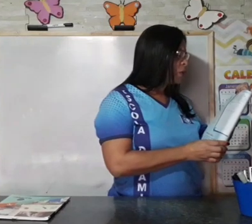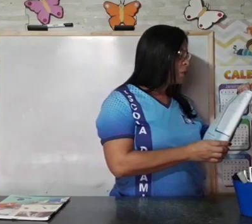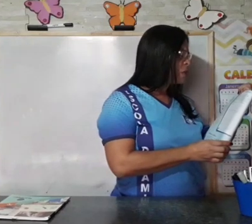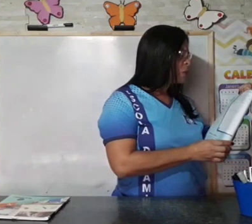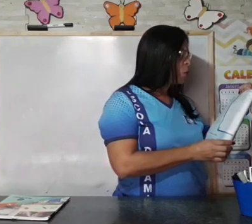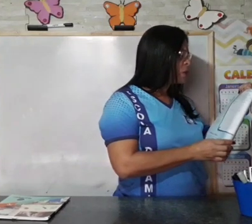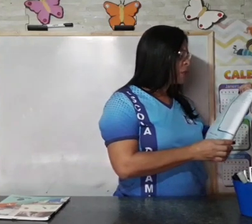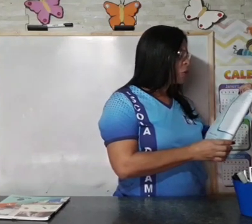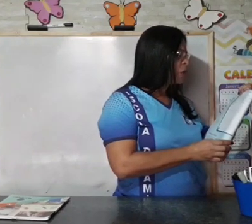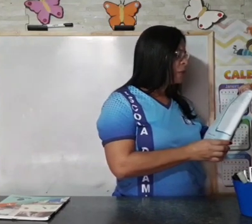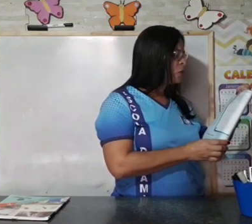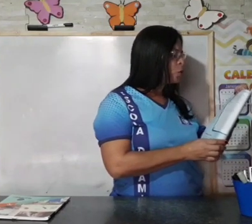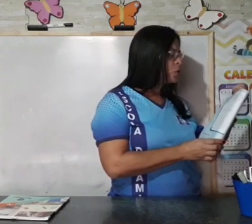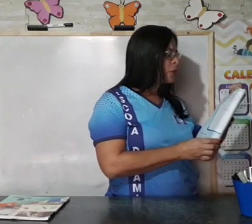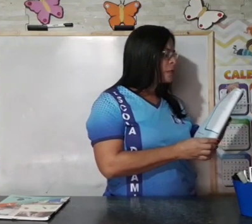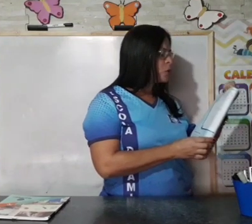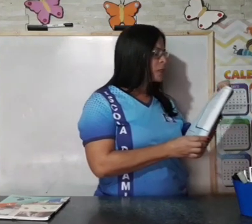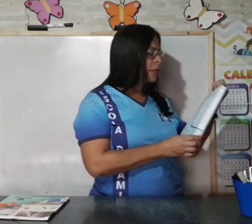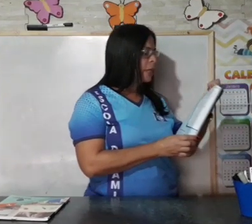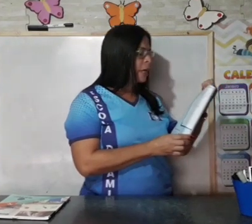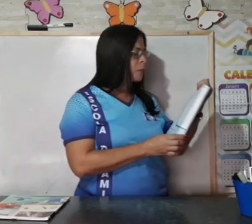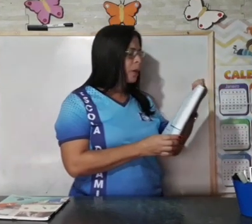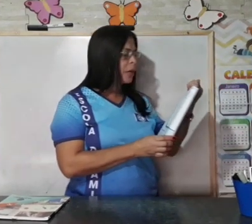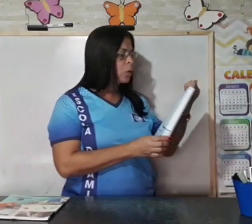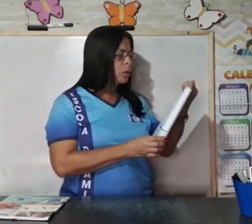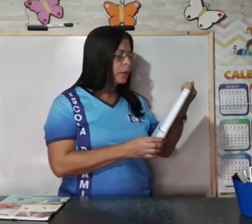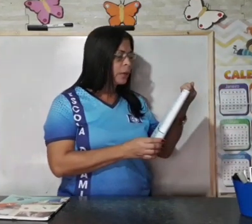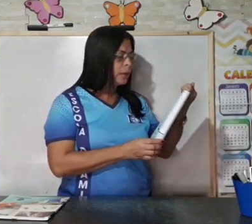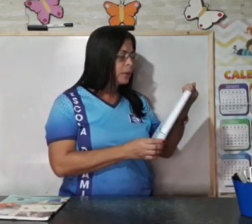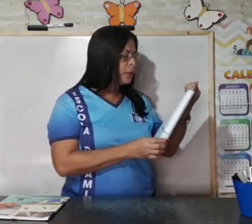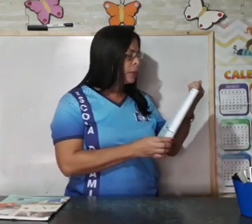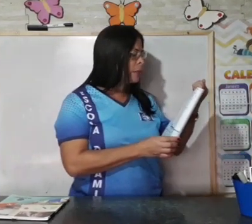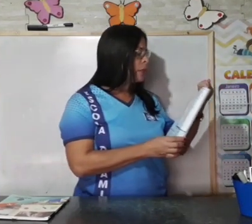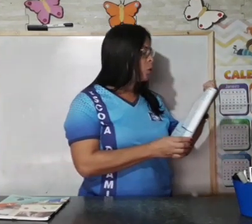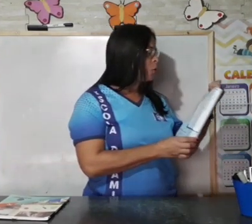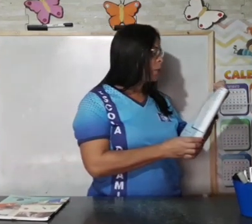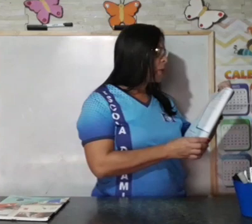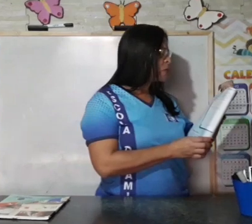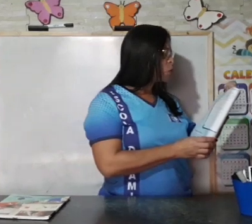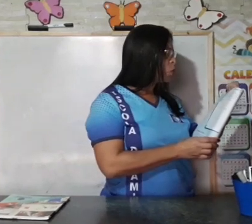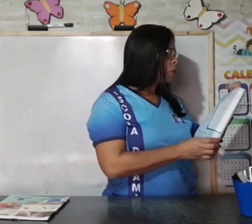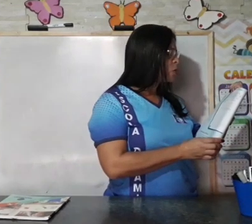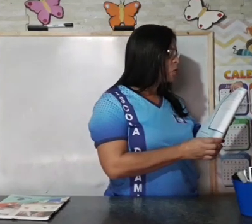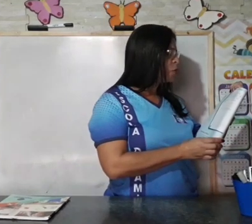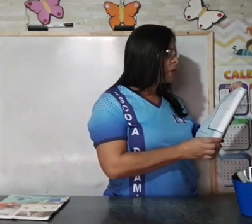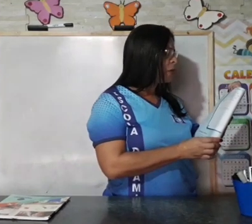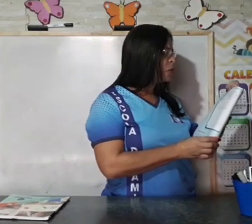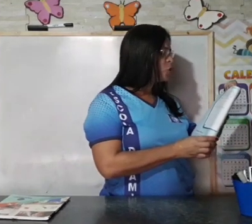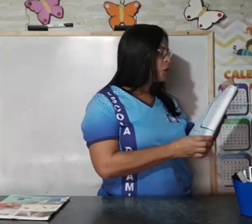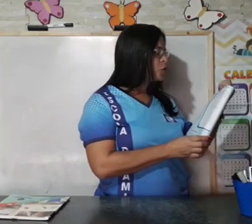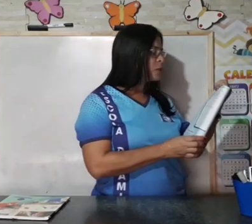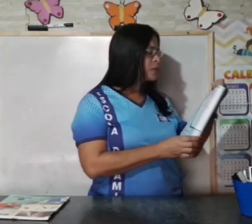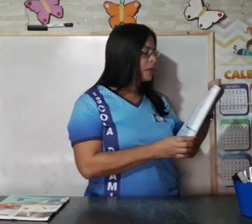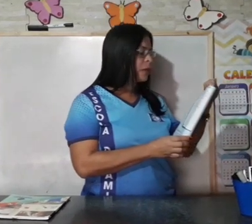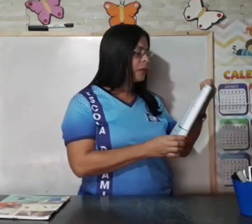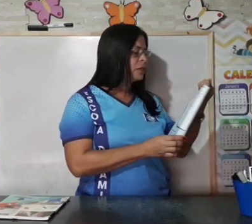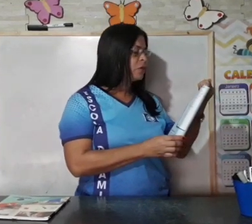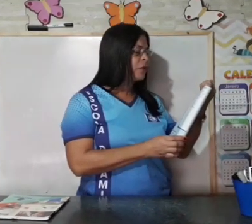inclusivas, ou seja, atitudes da sociedade para acolher e incluir pessoas com diferente jeito de ser e